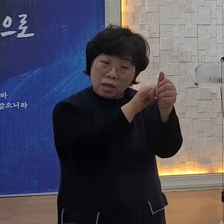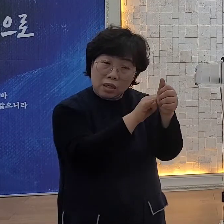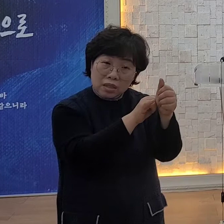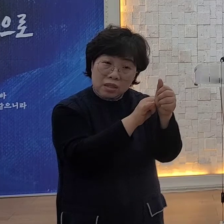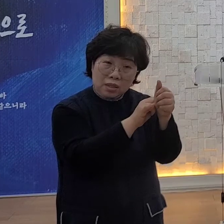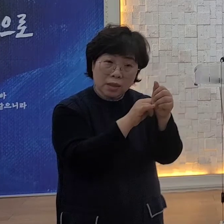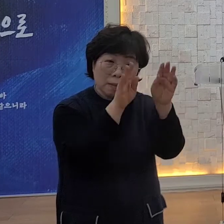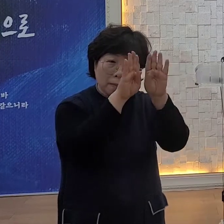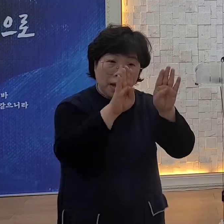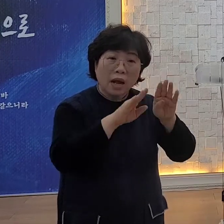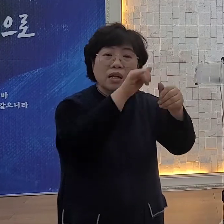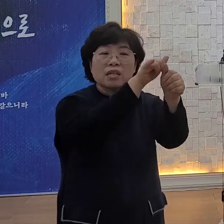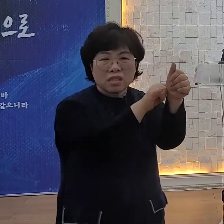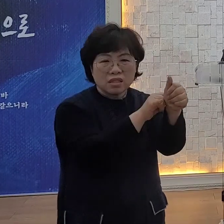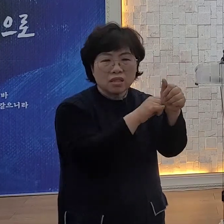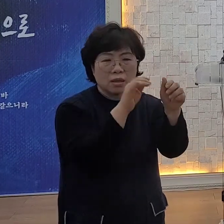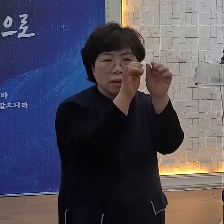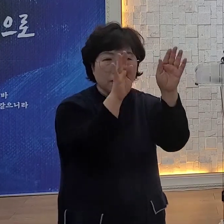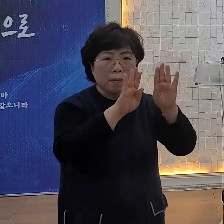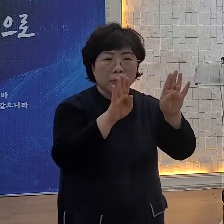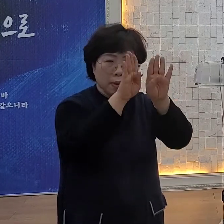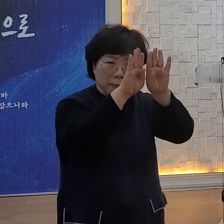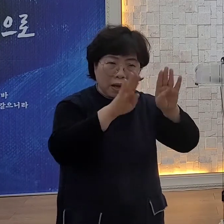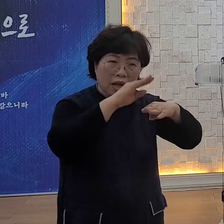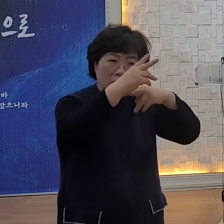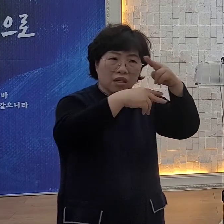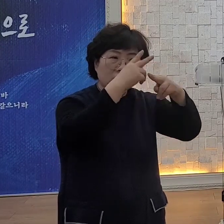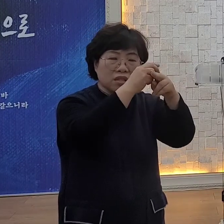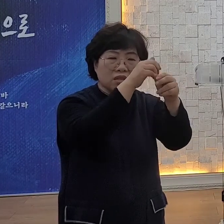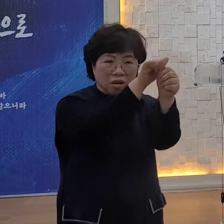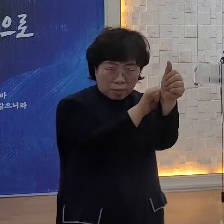알면서도 전부 다 묵인하면서 내버려두고 있다는 거예요.